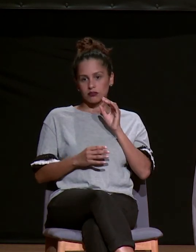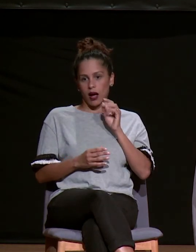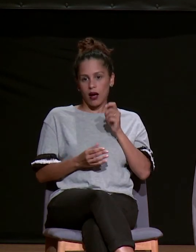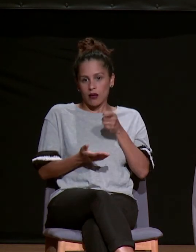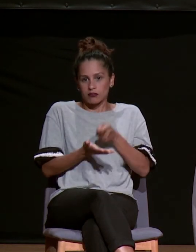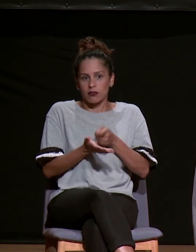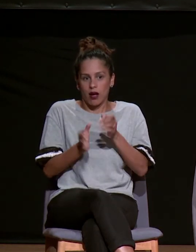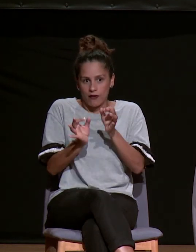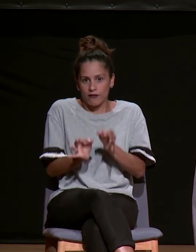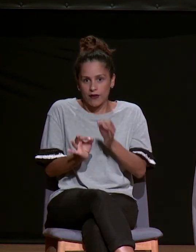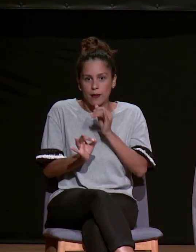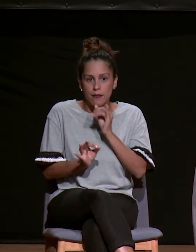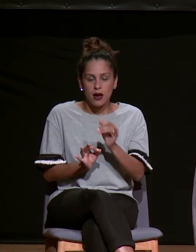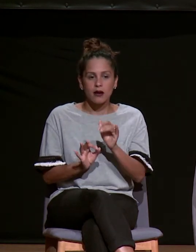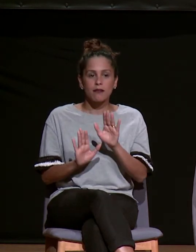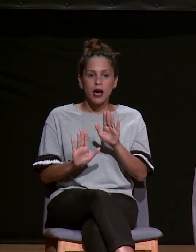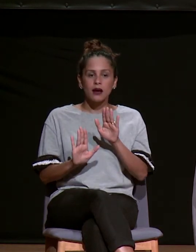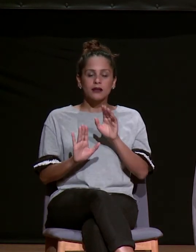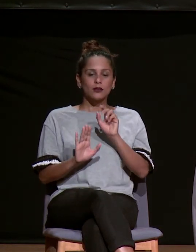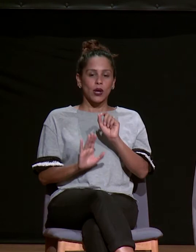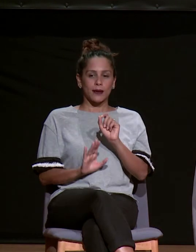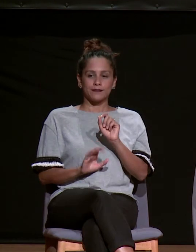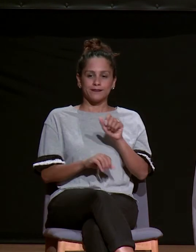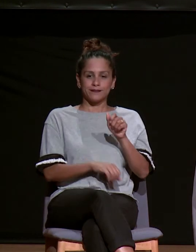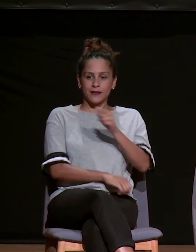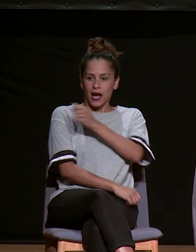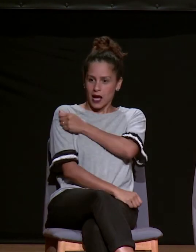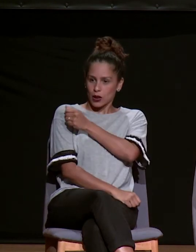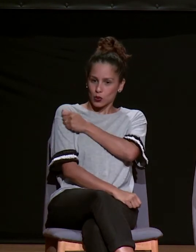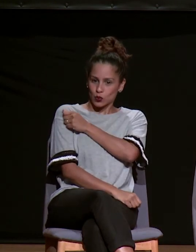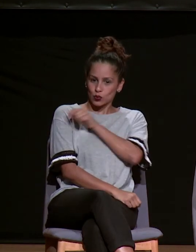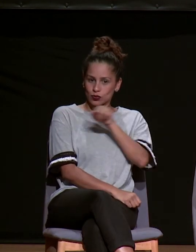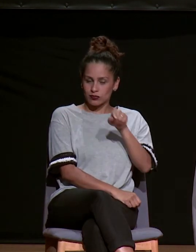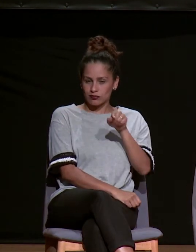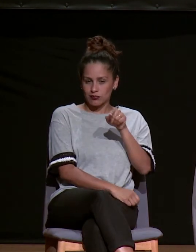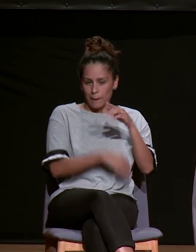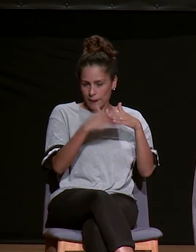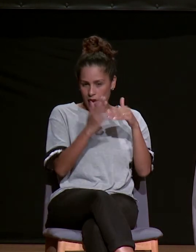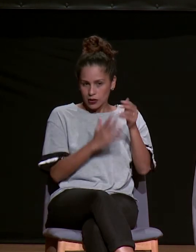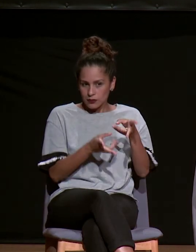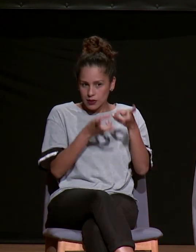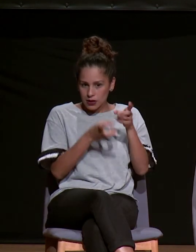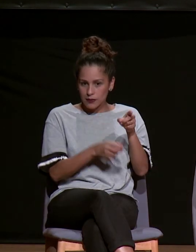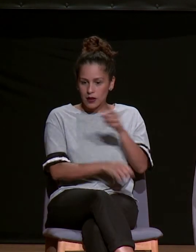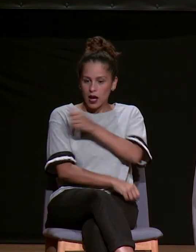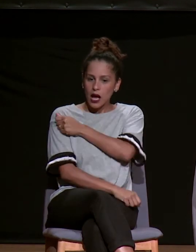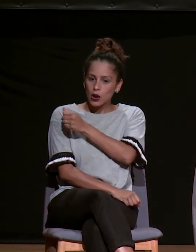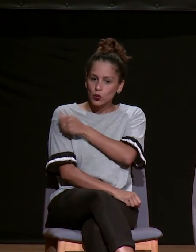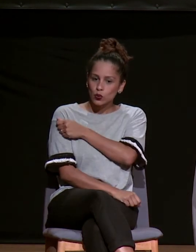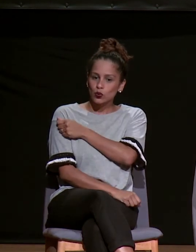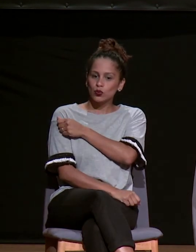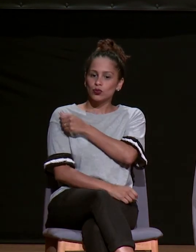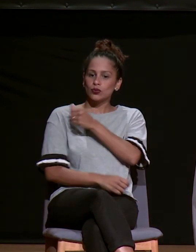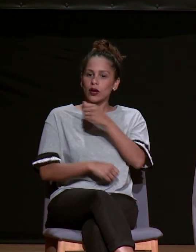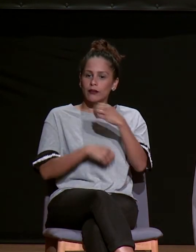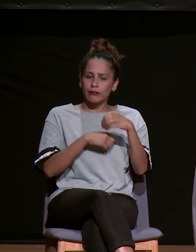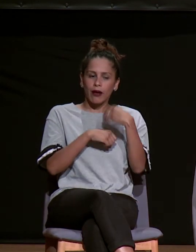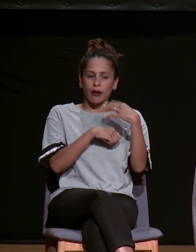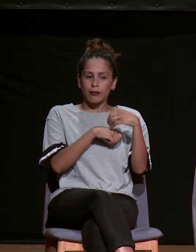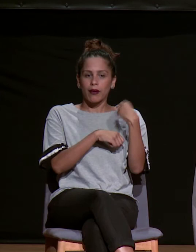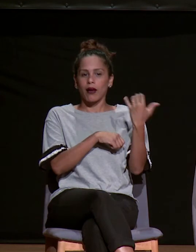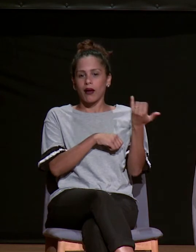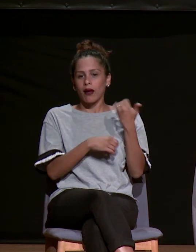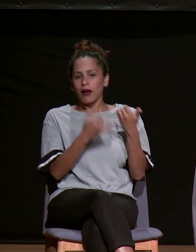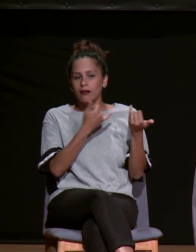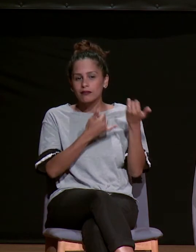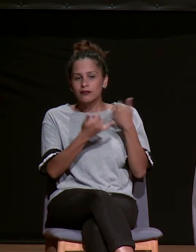posso dizer é que os alunos dizem muito. Né? Os alunos nos contam muitas coisas, nos contam seus desejos e suas vontades.